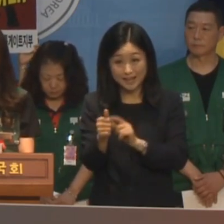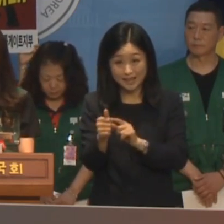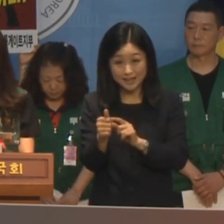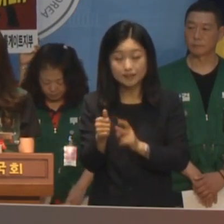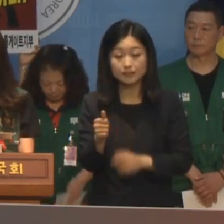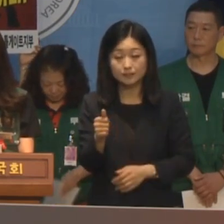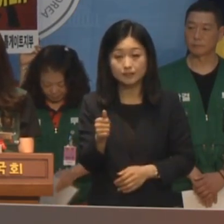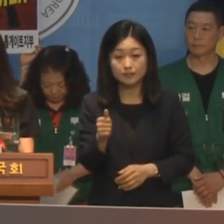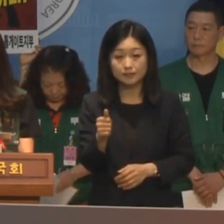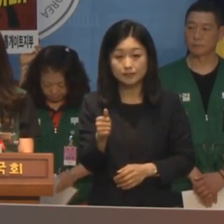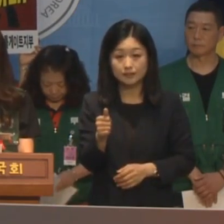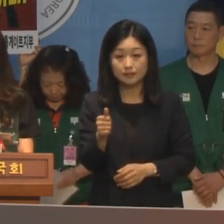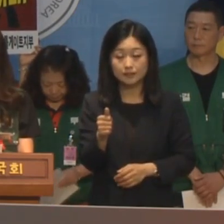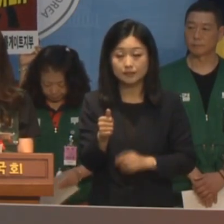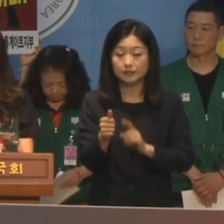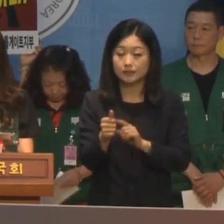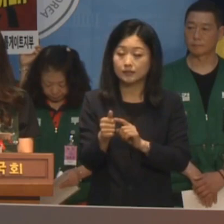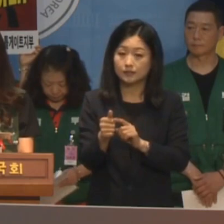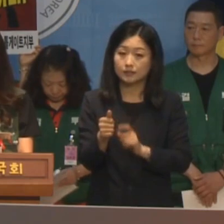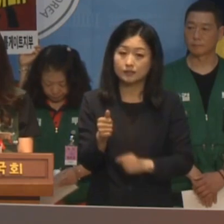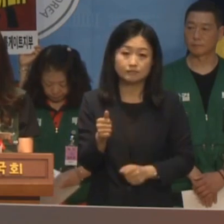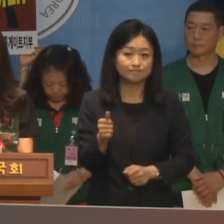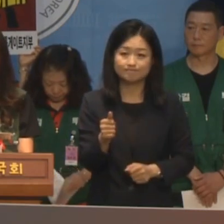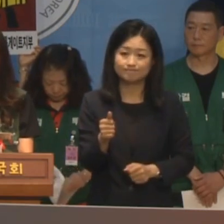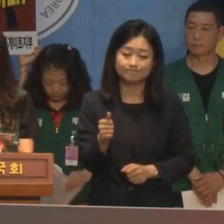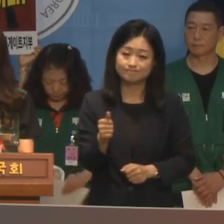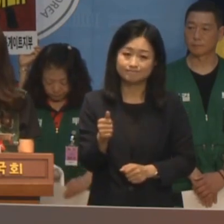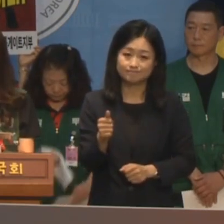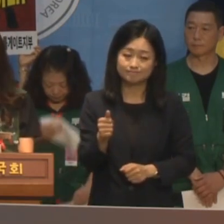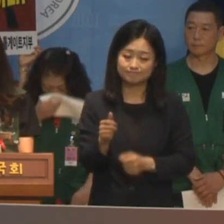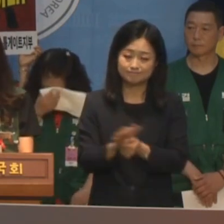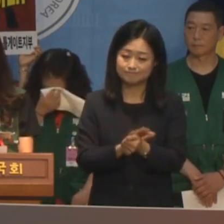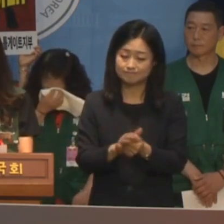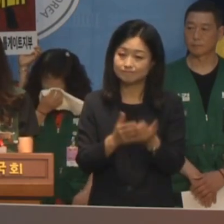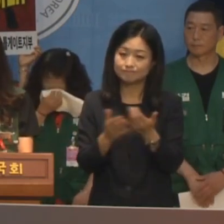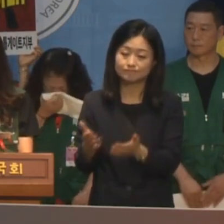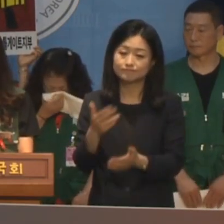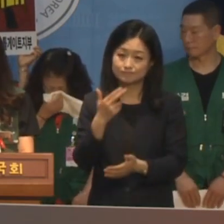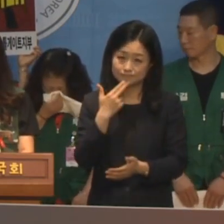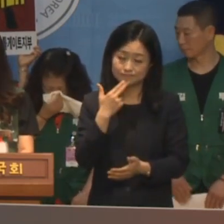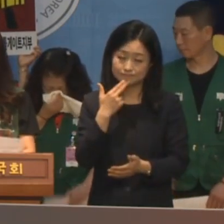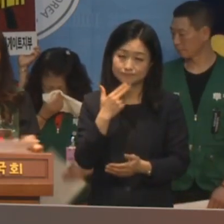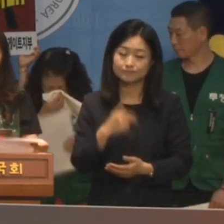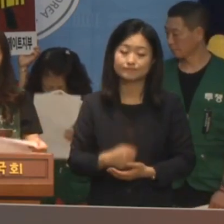고속도로 시설물 중에 하나처럼 수납노동자를 대하고 있습니다.